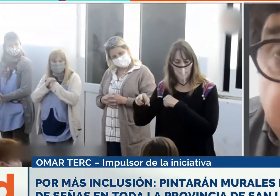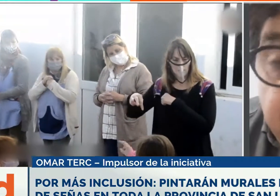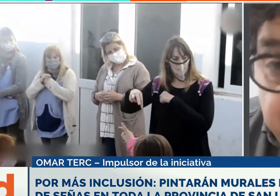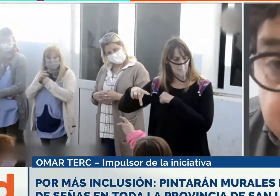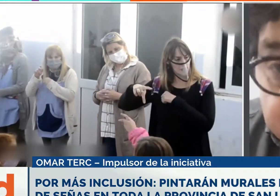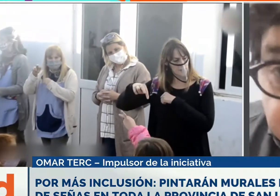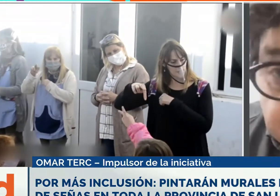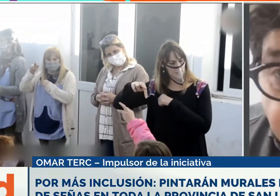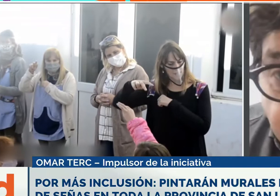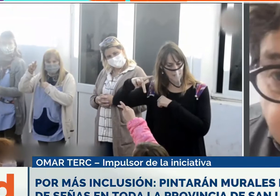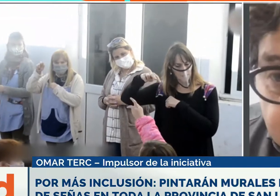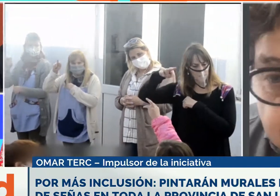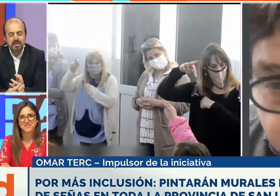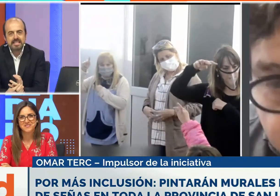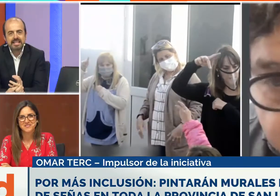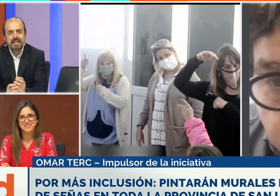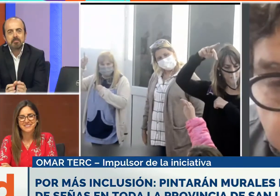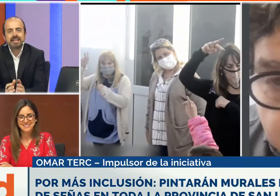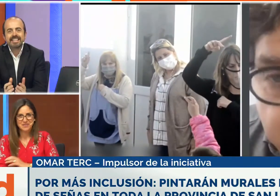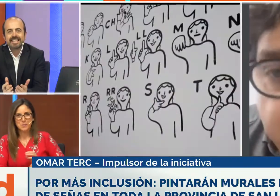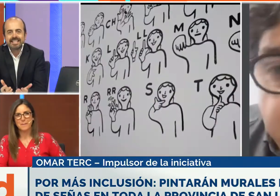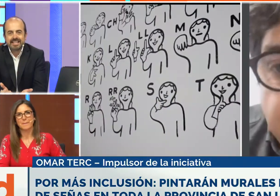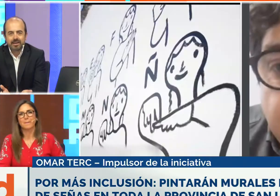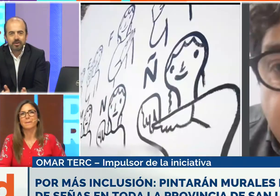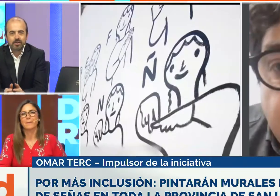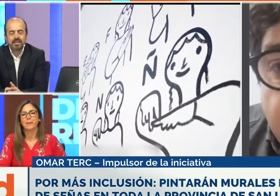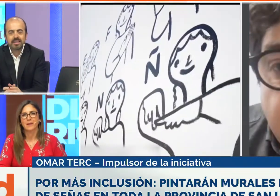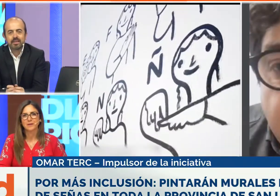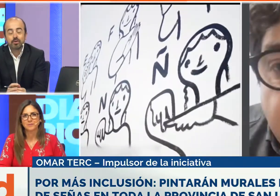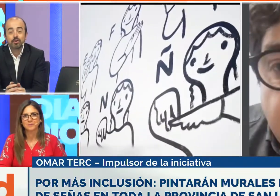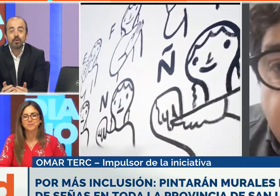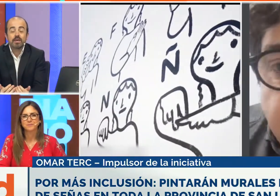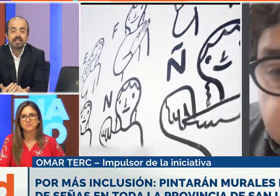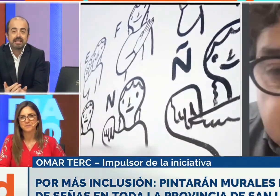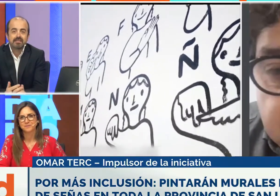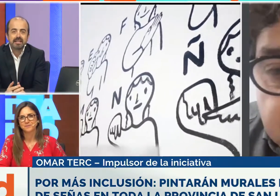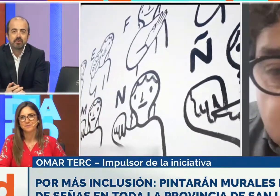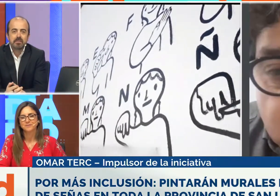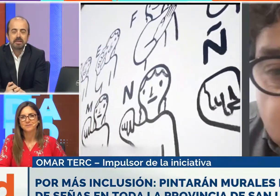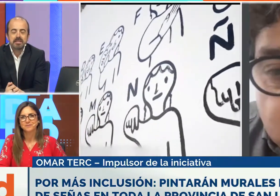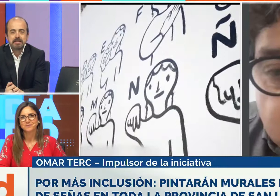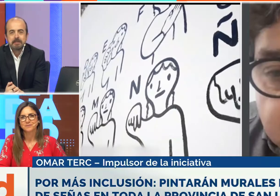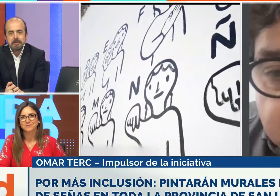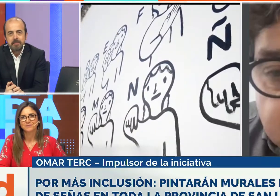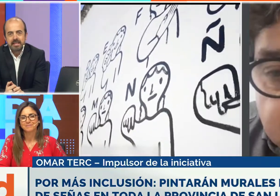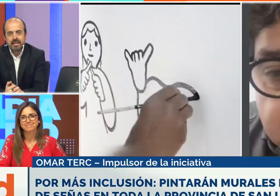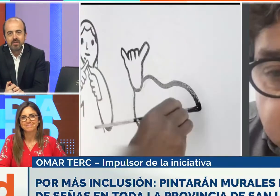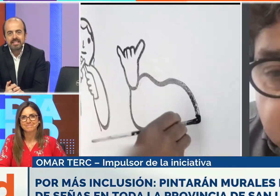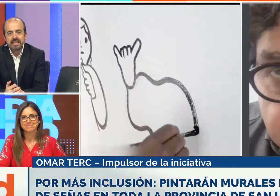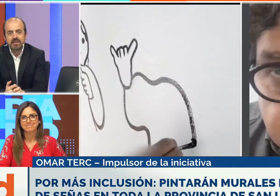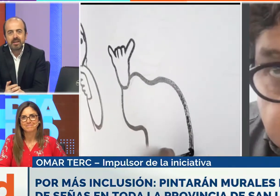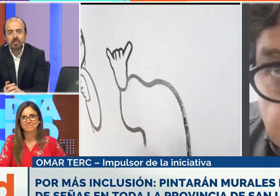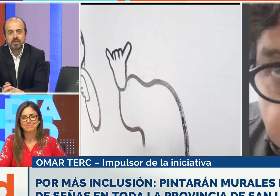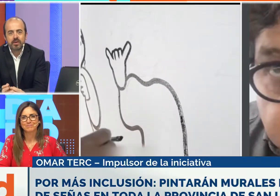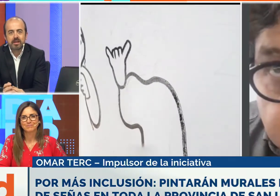inclusivo, digamos. Omar, esta posibilidad de llegar a materializarlo con todo lo que ha significado en la previa, y qué es lo que